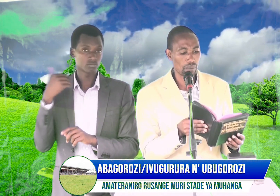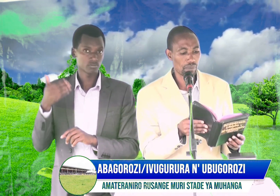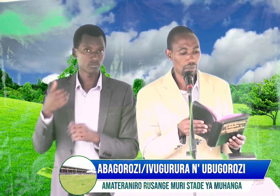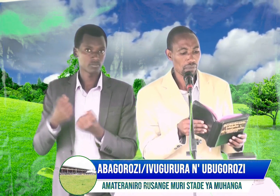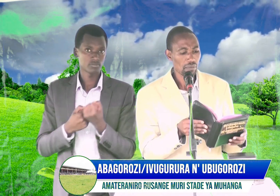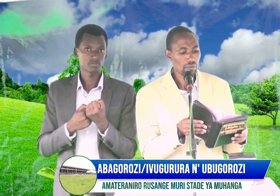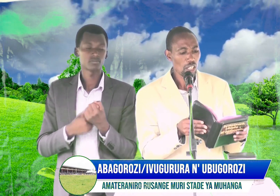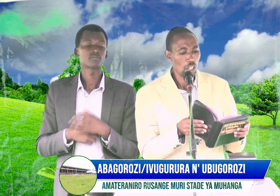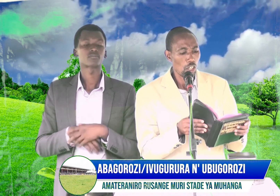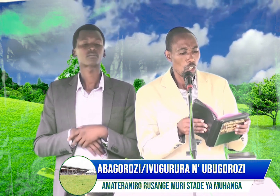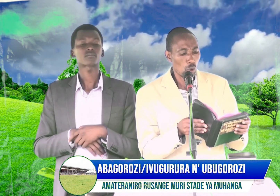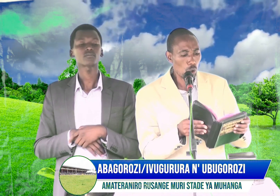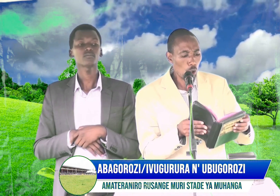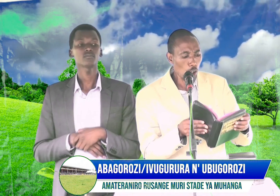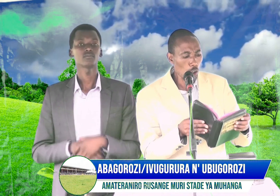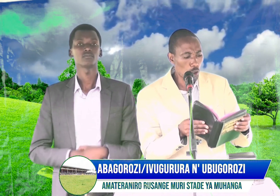ijambo